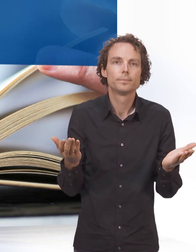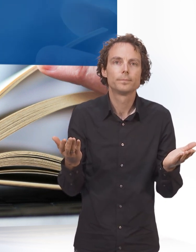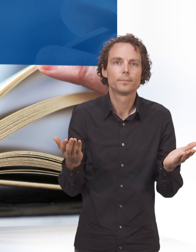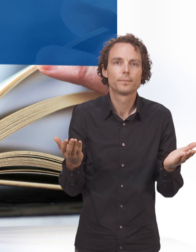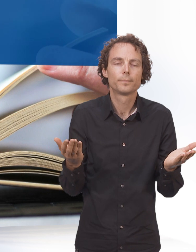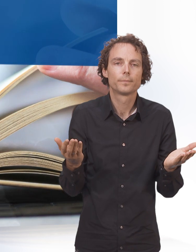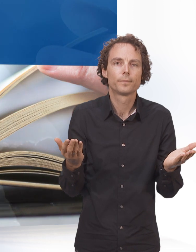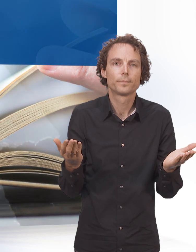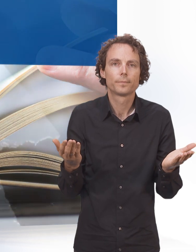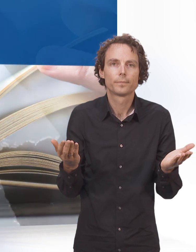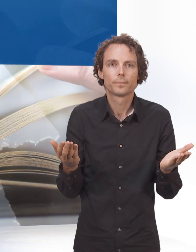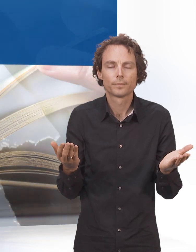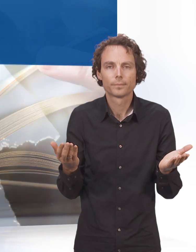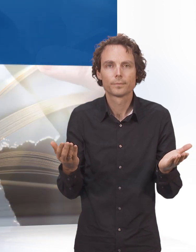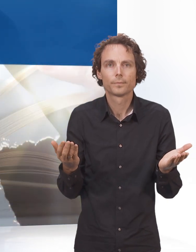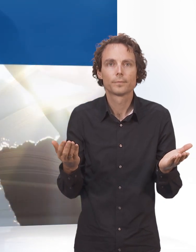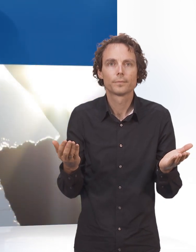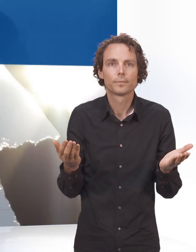weitergab.